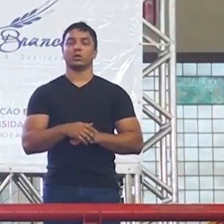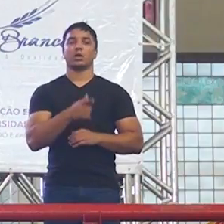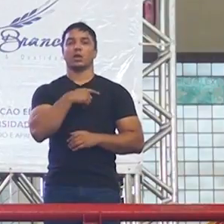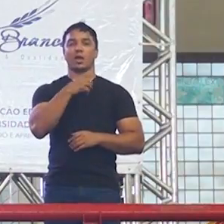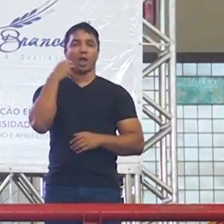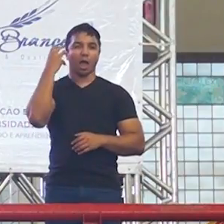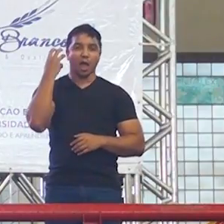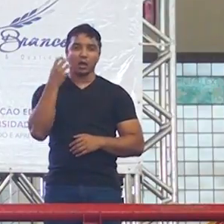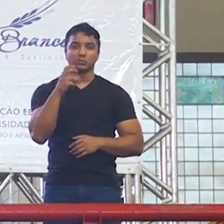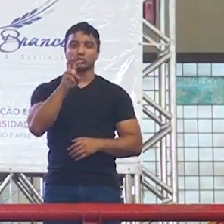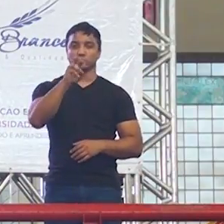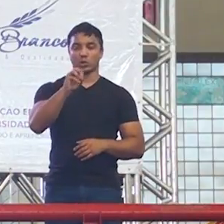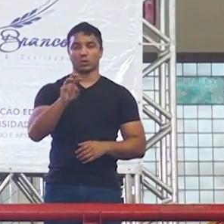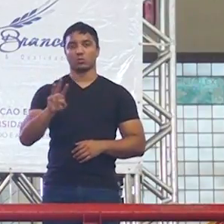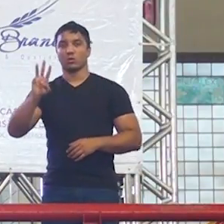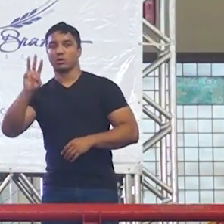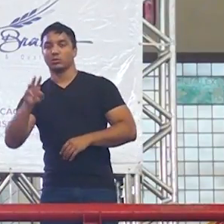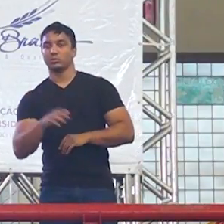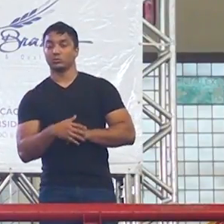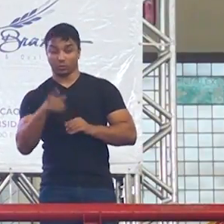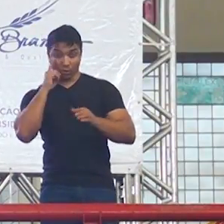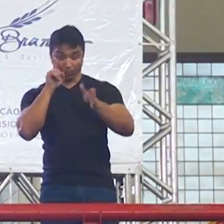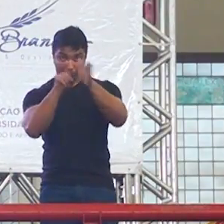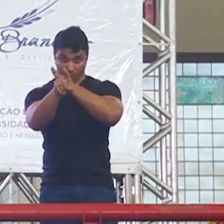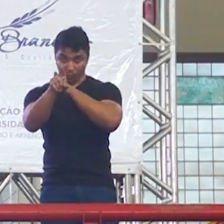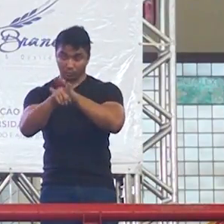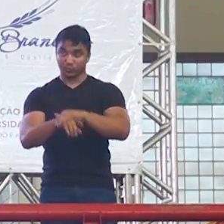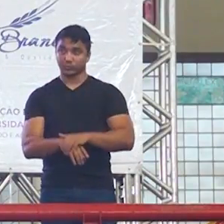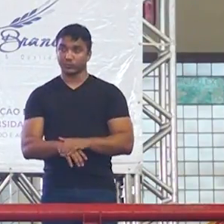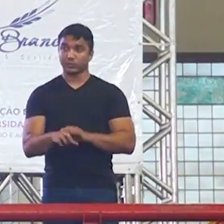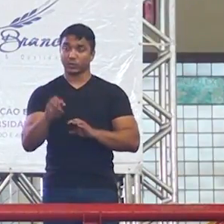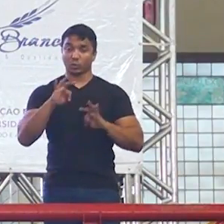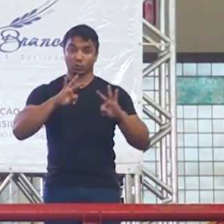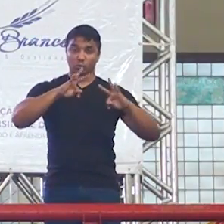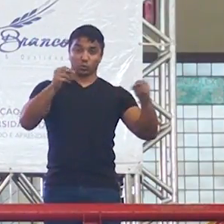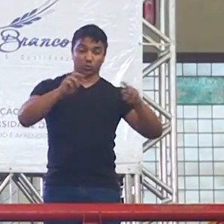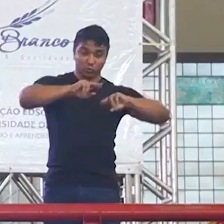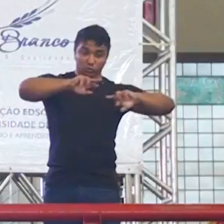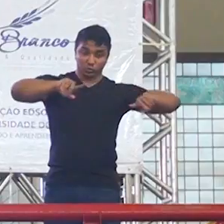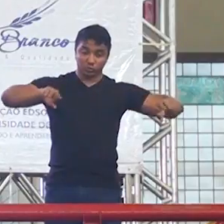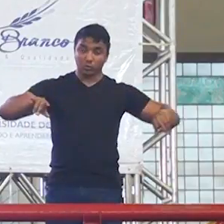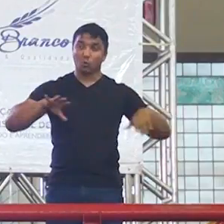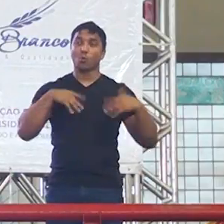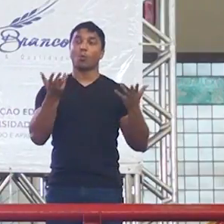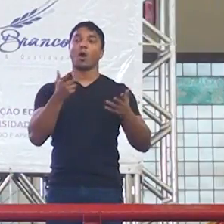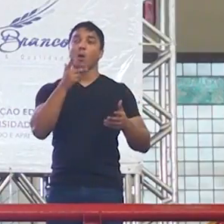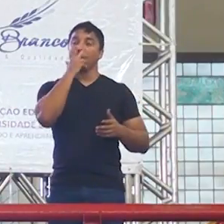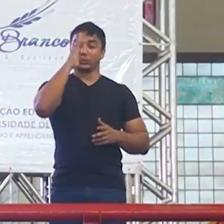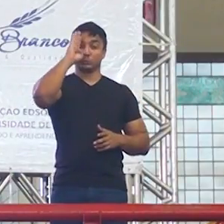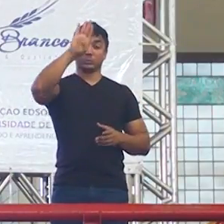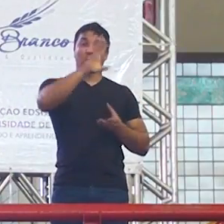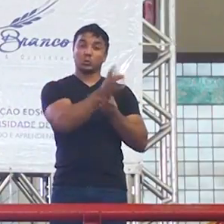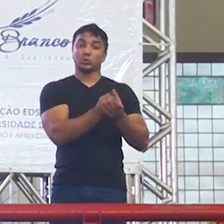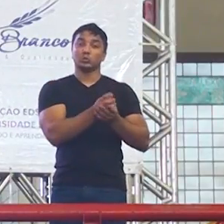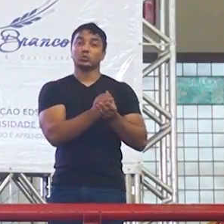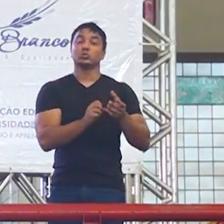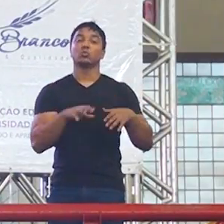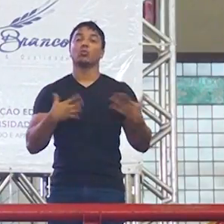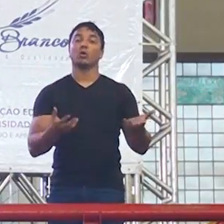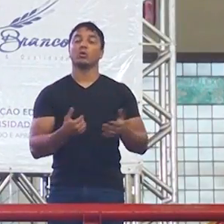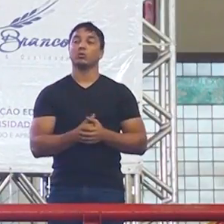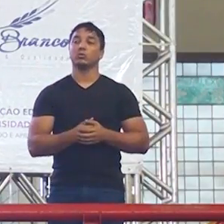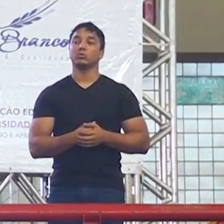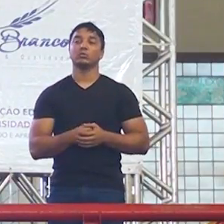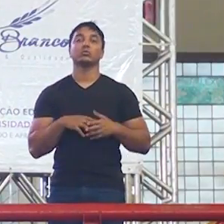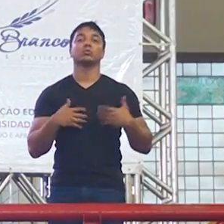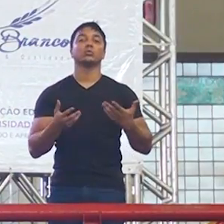Rádio? 50 watts. Deixa eu fazer uma pergunta. Desses aparelhos que eu falei, qual que gasta mais energia elétrica?